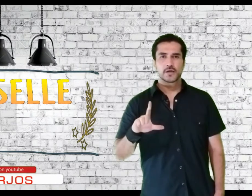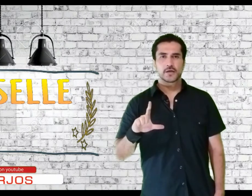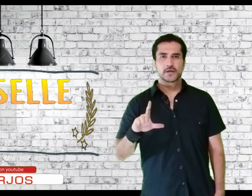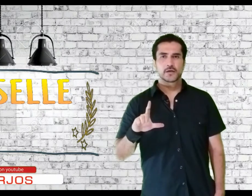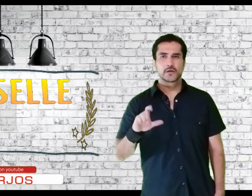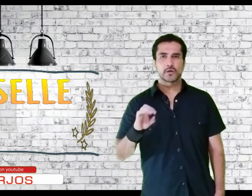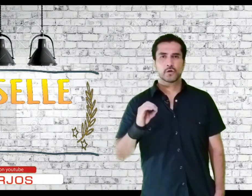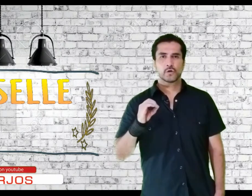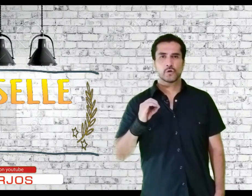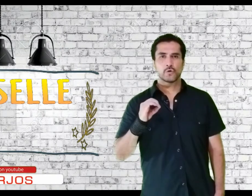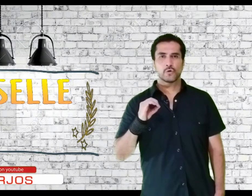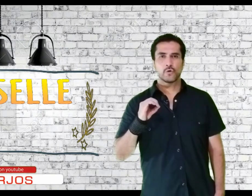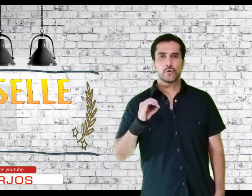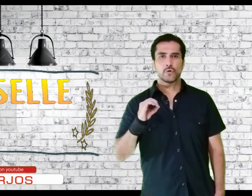L, O,